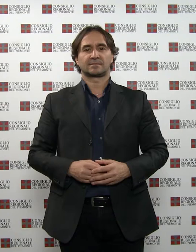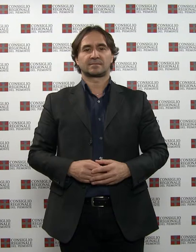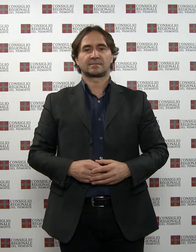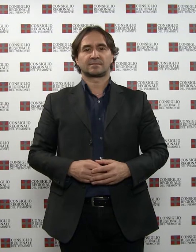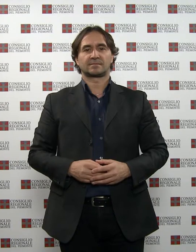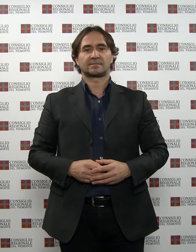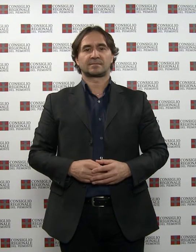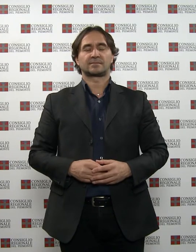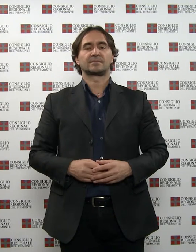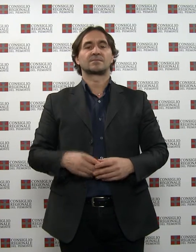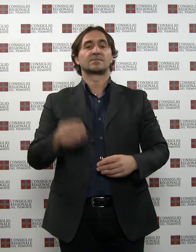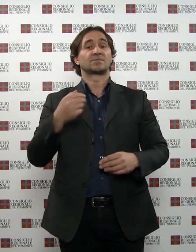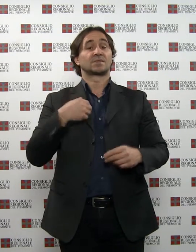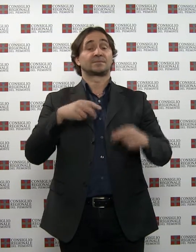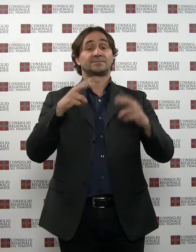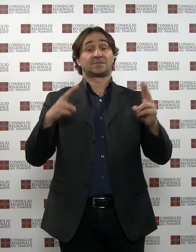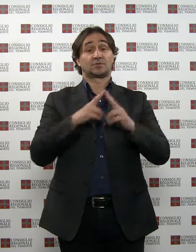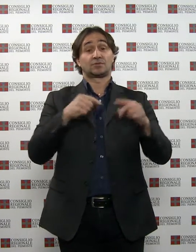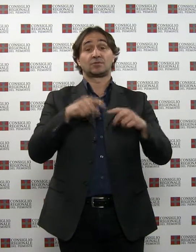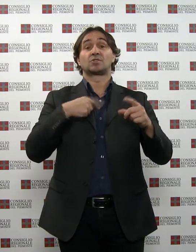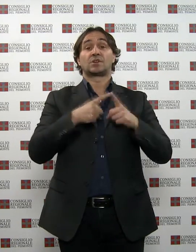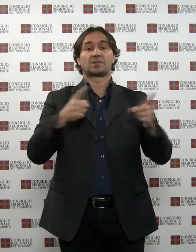seduta straordinaria sulla nuova rete ospedaliera.